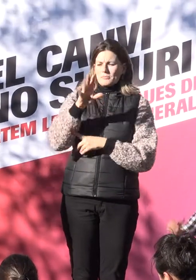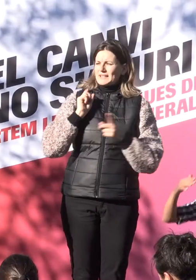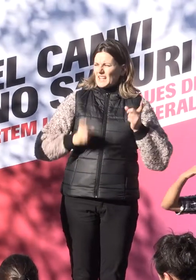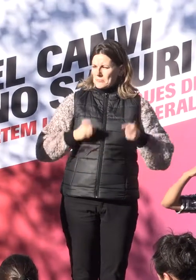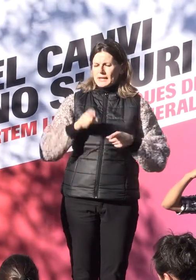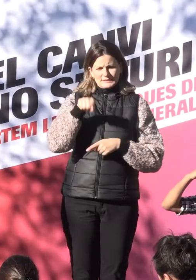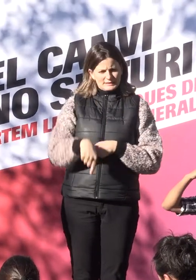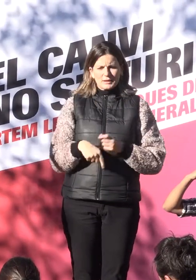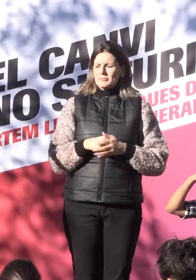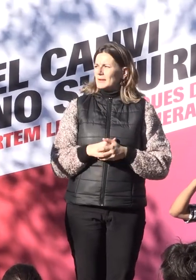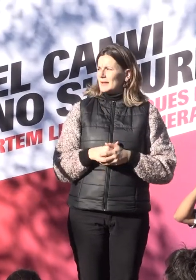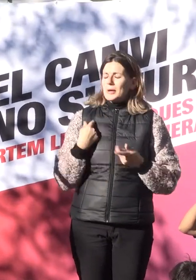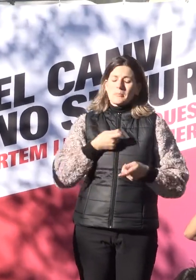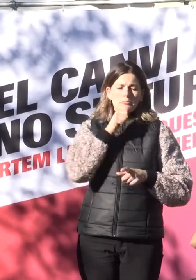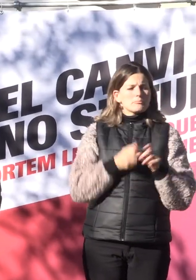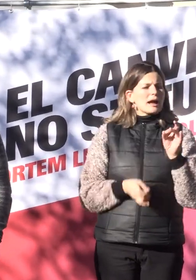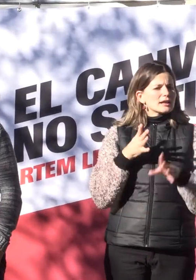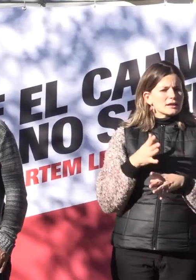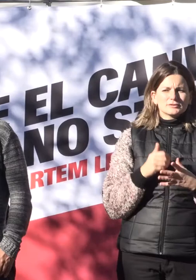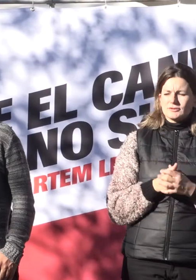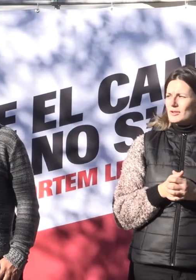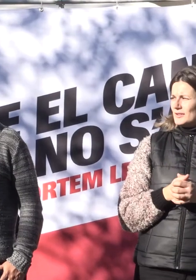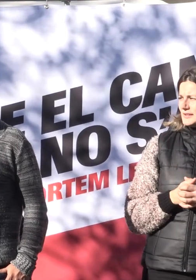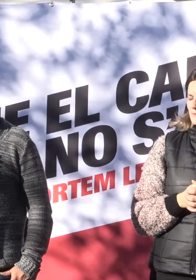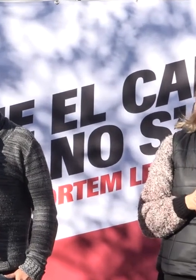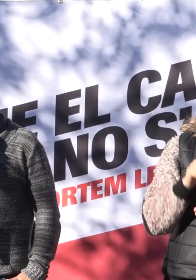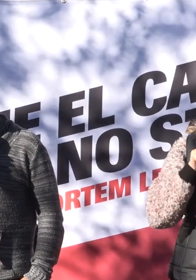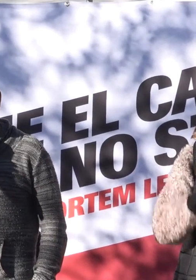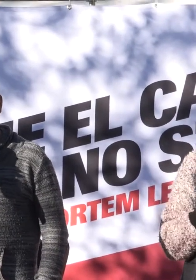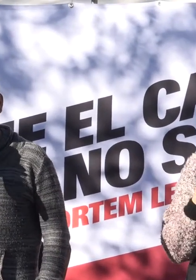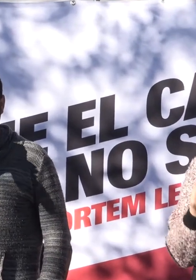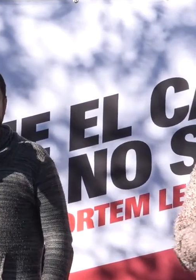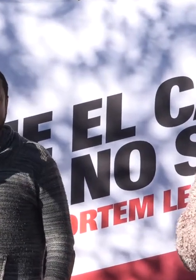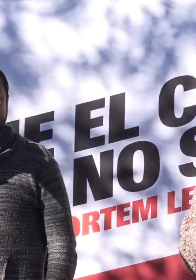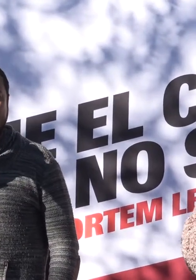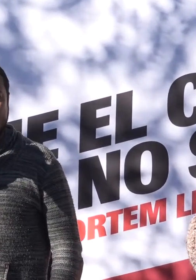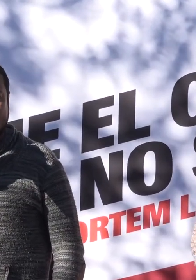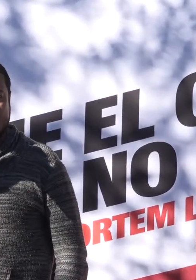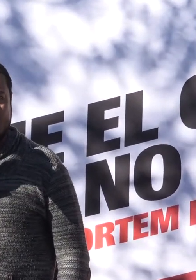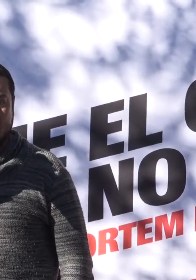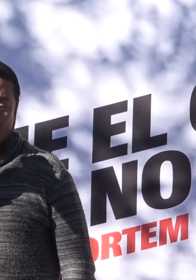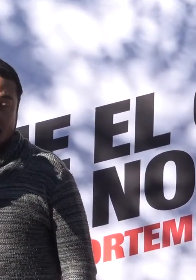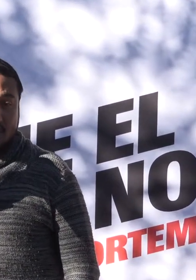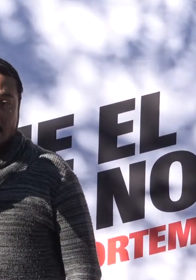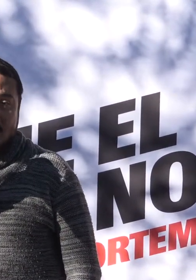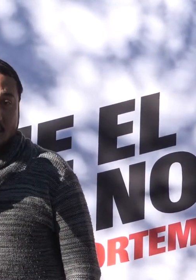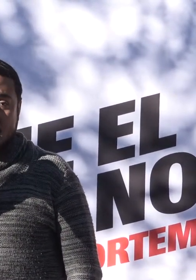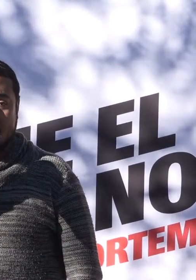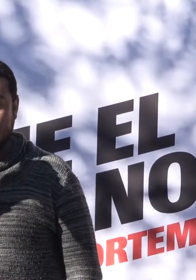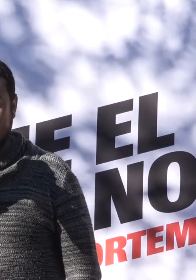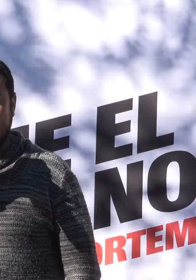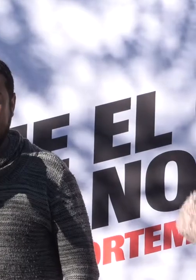méxico también desgraciadamente bueno si padecemos bastante la discriminación el racismo entre nosotros